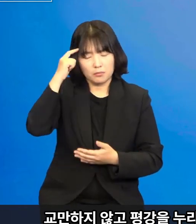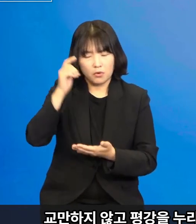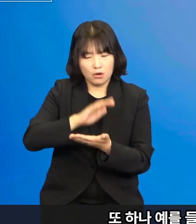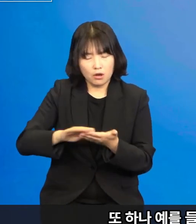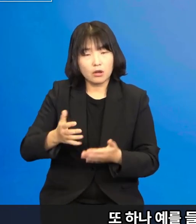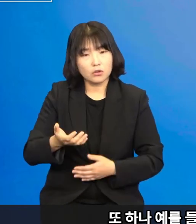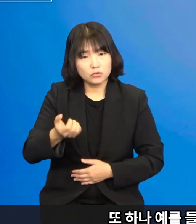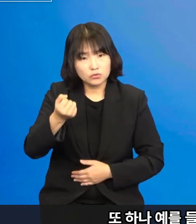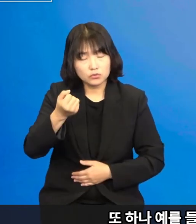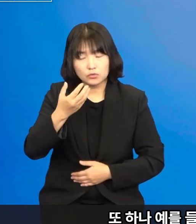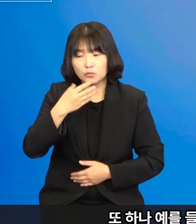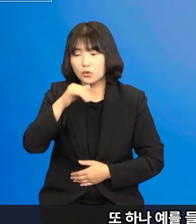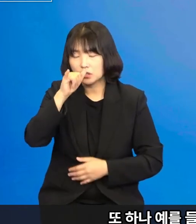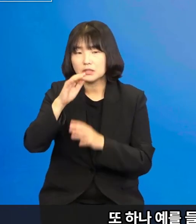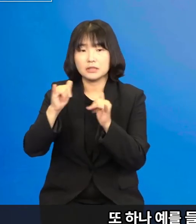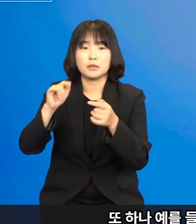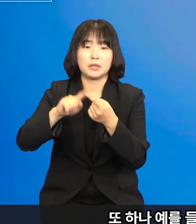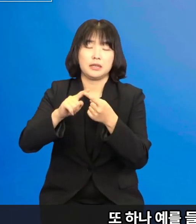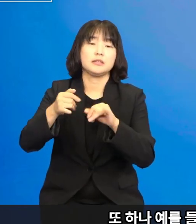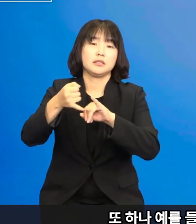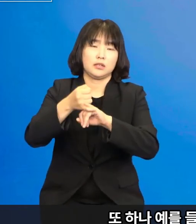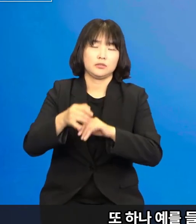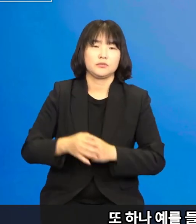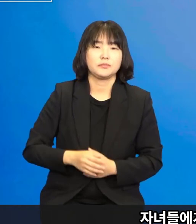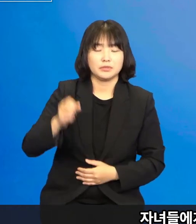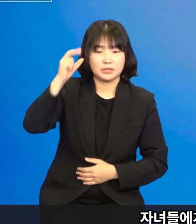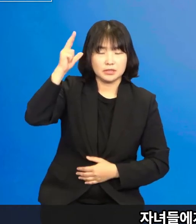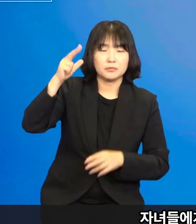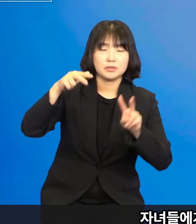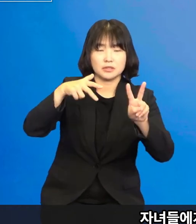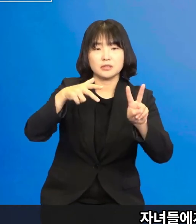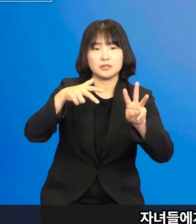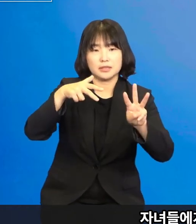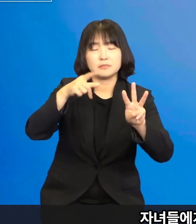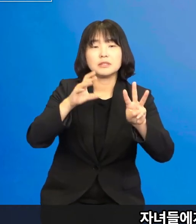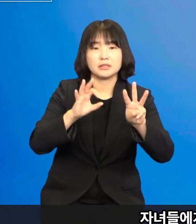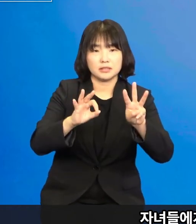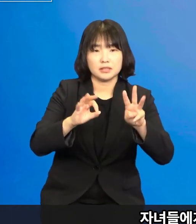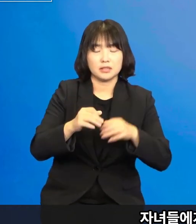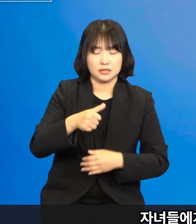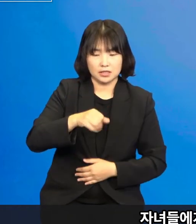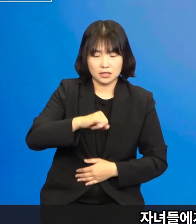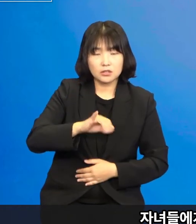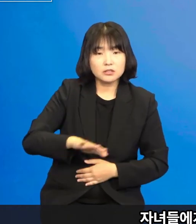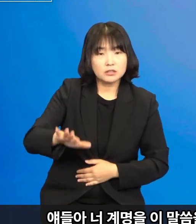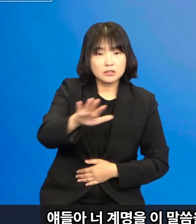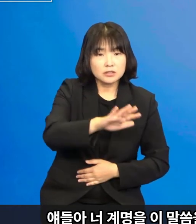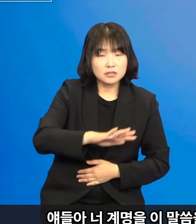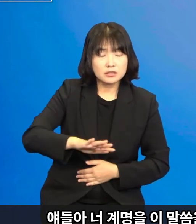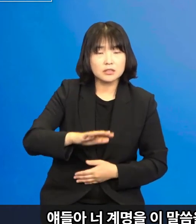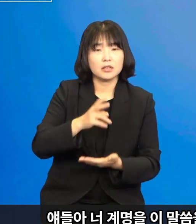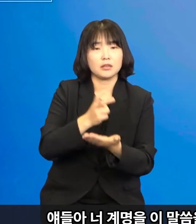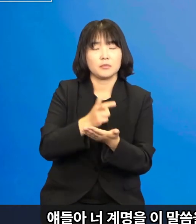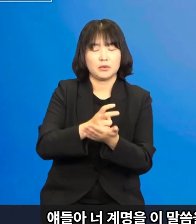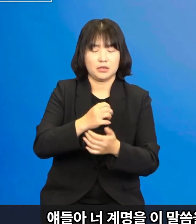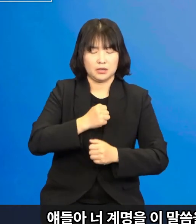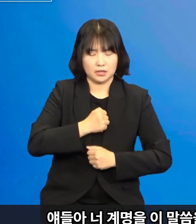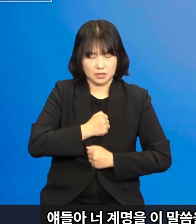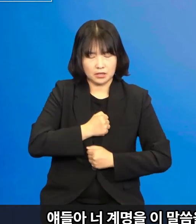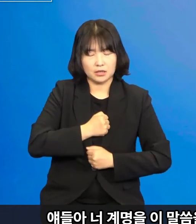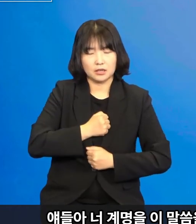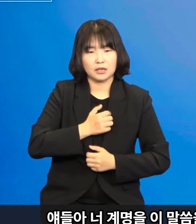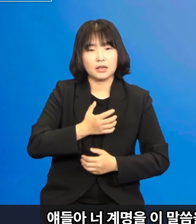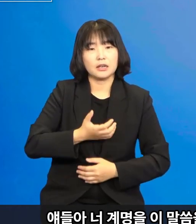대한 약속이에요. 또 하나 예를 들어보면 잠언 3장입니다. 자녀들에게 계명을 간직하라. 얘들아, 너